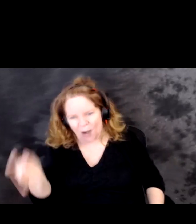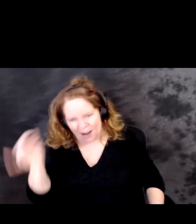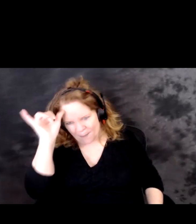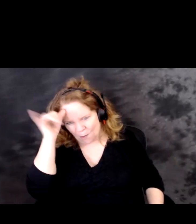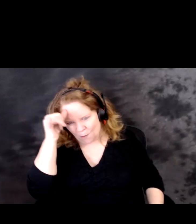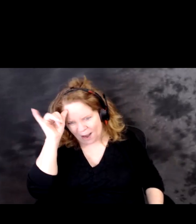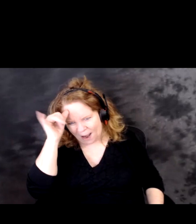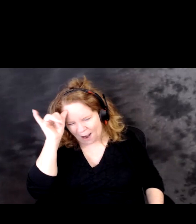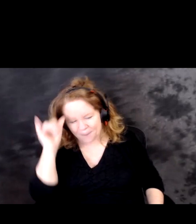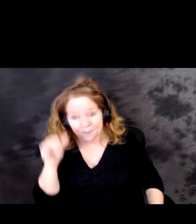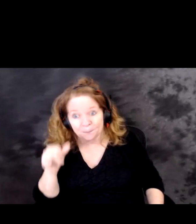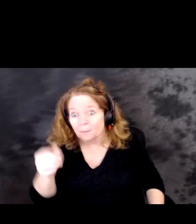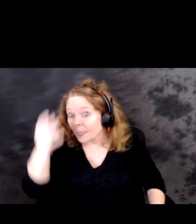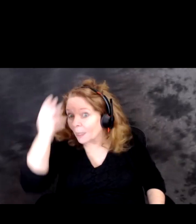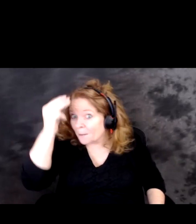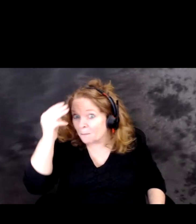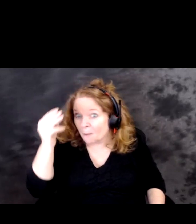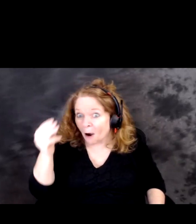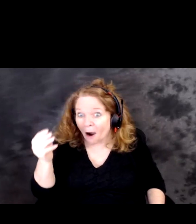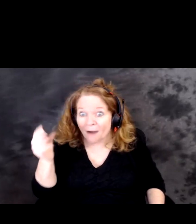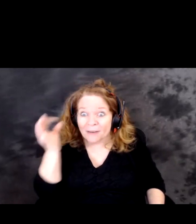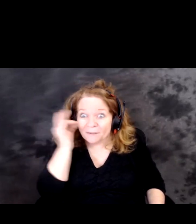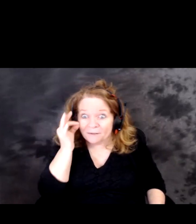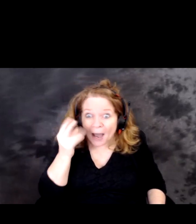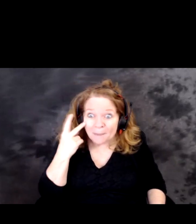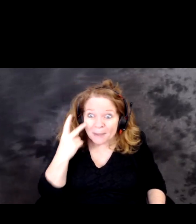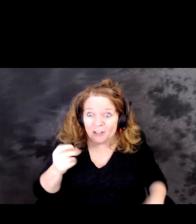Dijo Abel, la abeja arco iris, Rainbow Shakes.